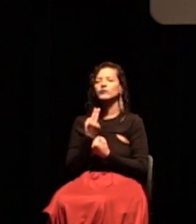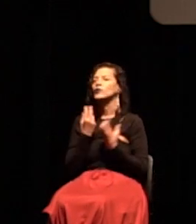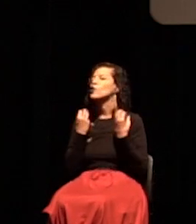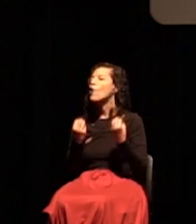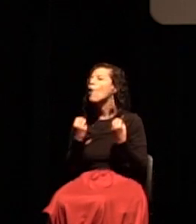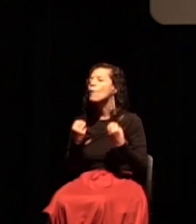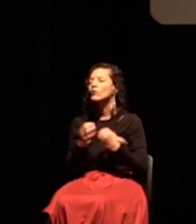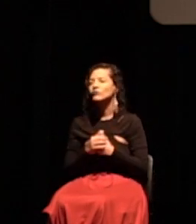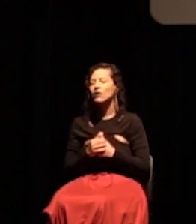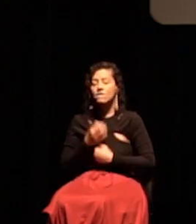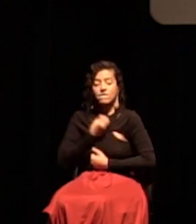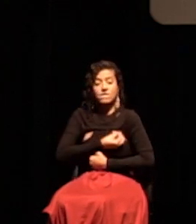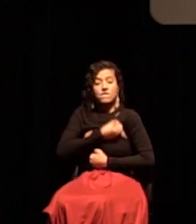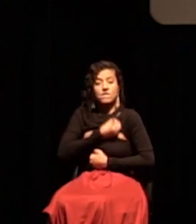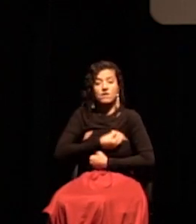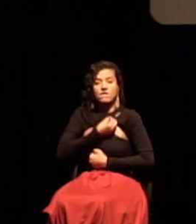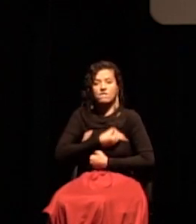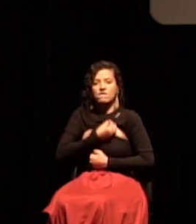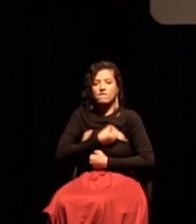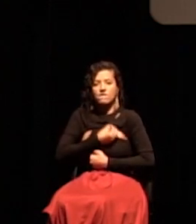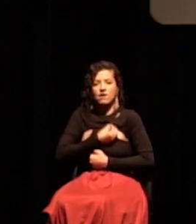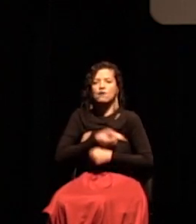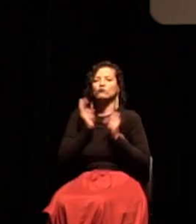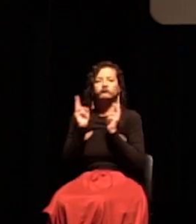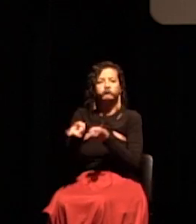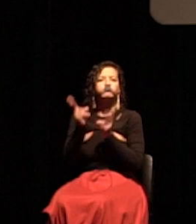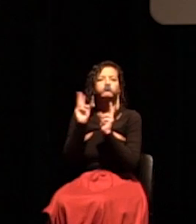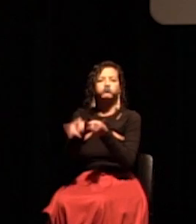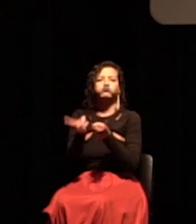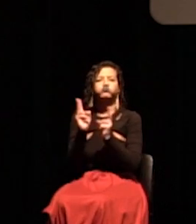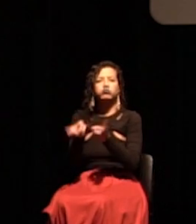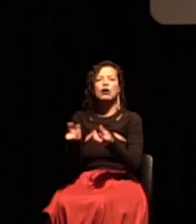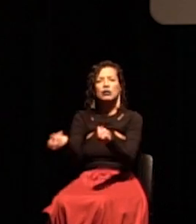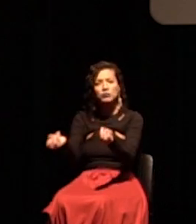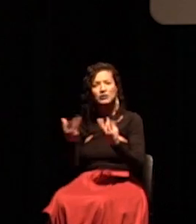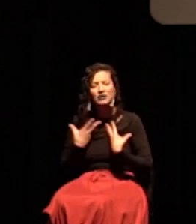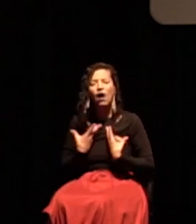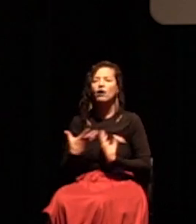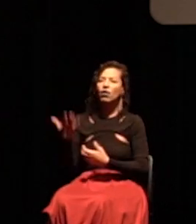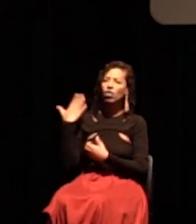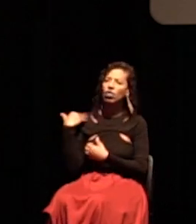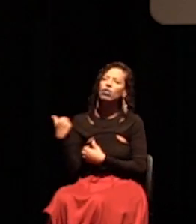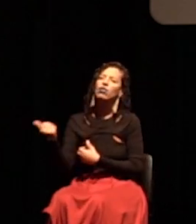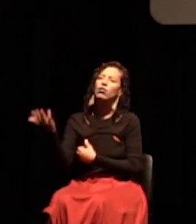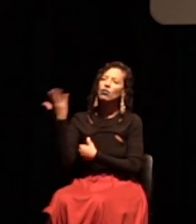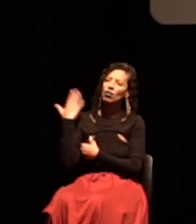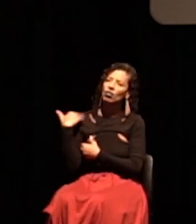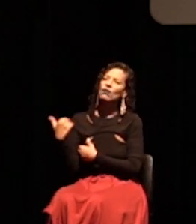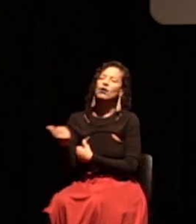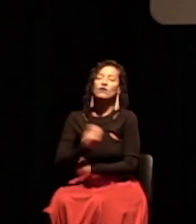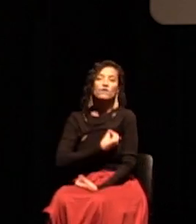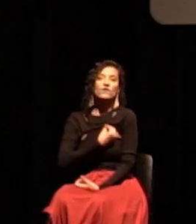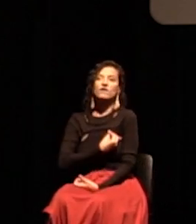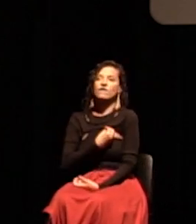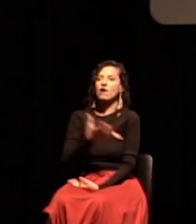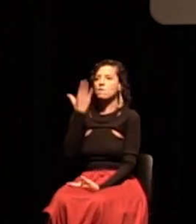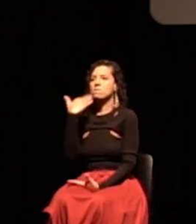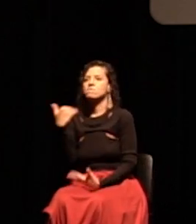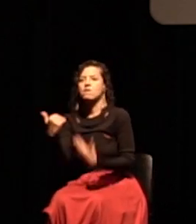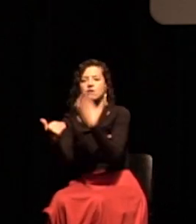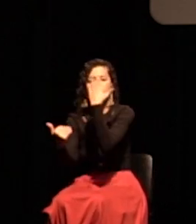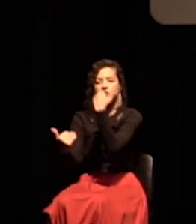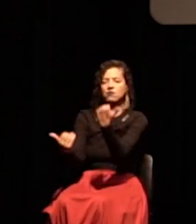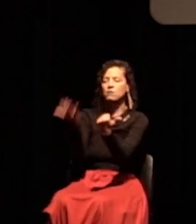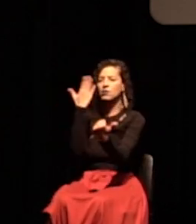um existir na consistência que nos é solicitada pelo viver se nós